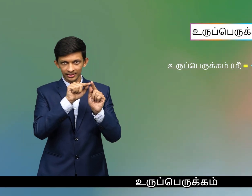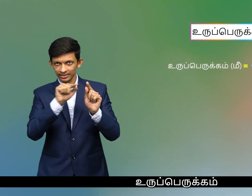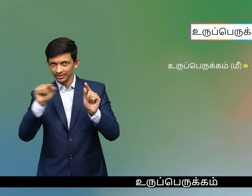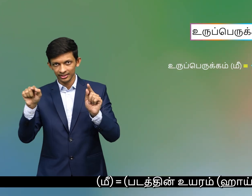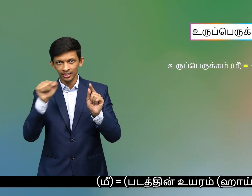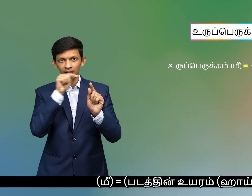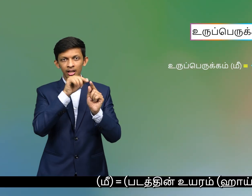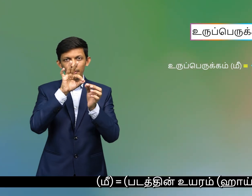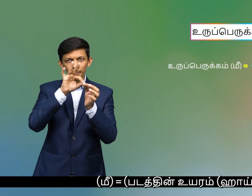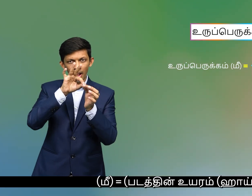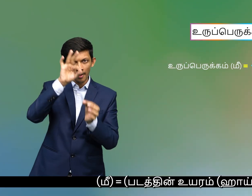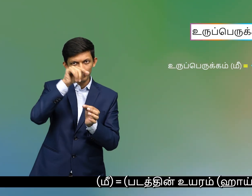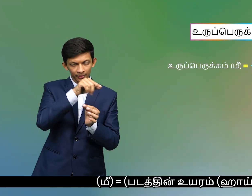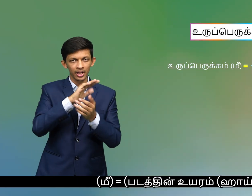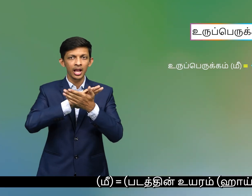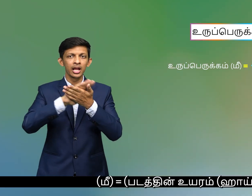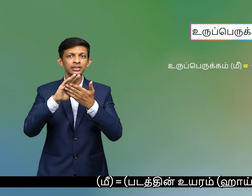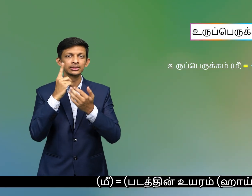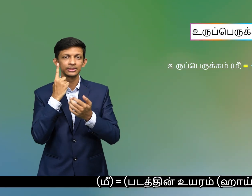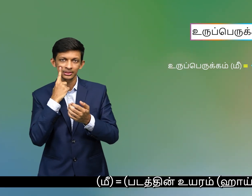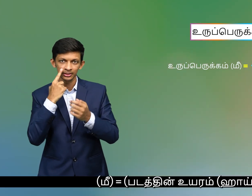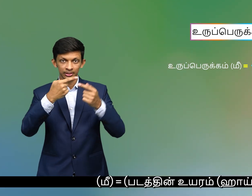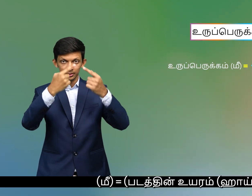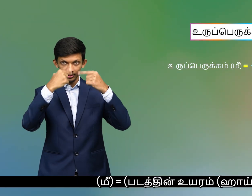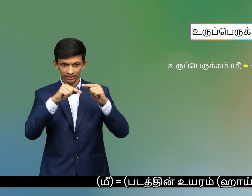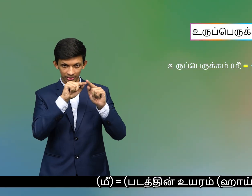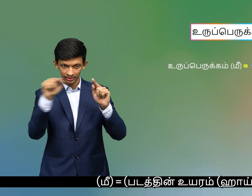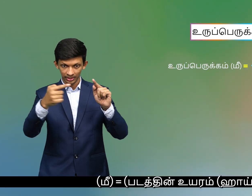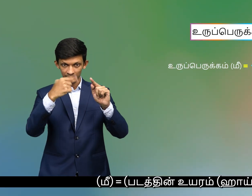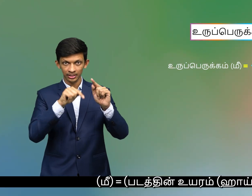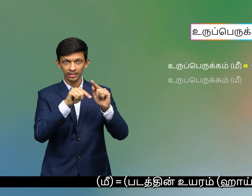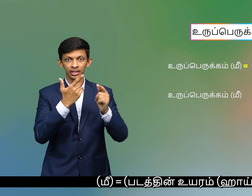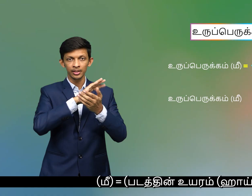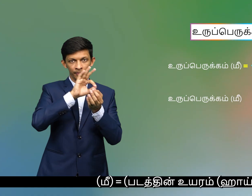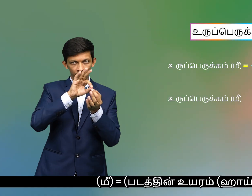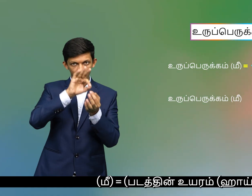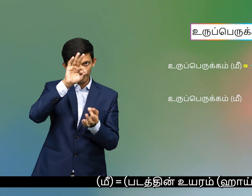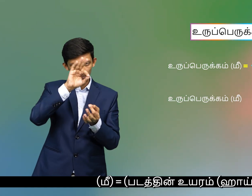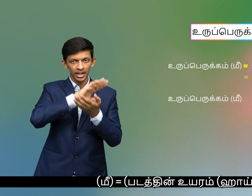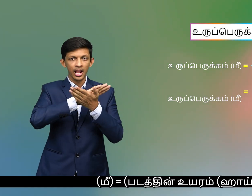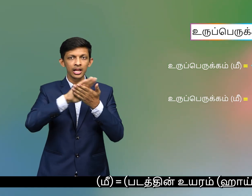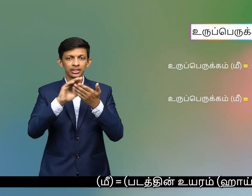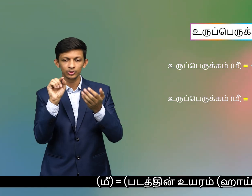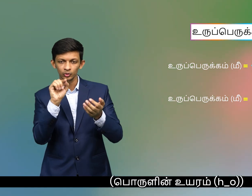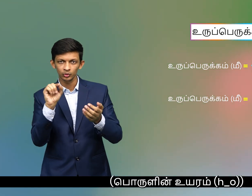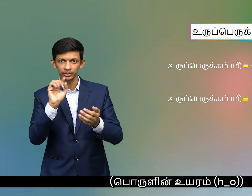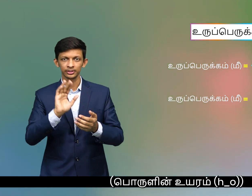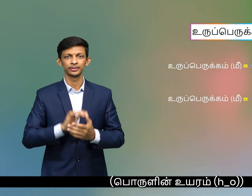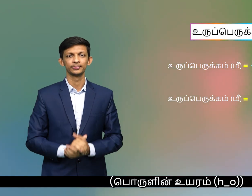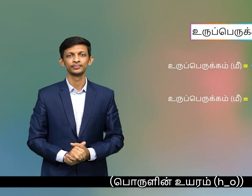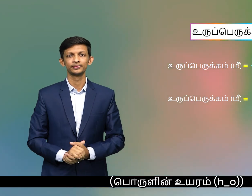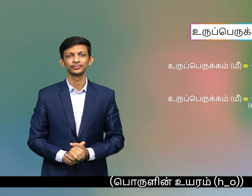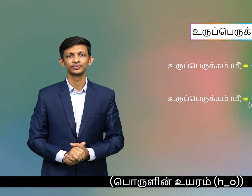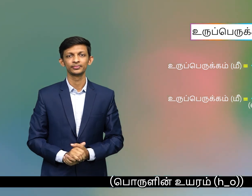உருப்பெருக்கம், அதாவது m ஈடு படத்தின் உயரம், அதாவது h கீழ் I கீழ்கோடு